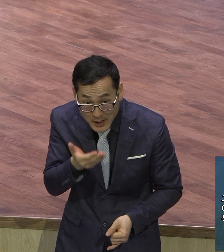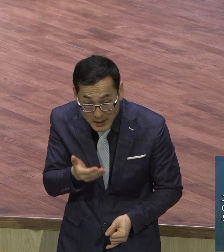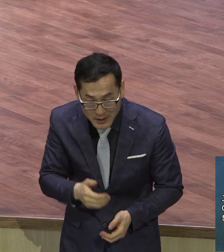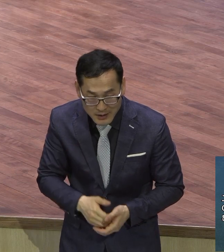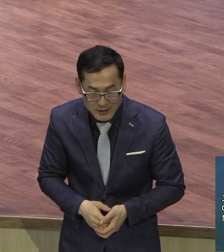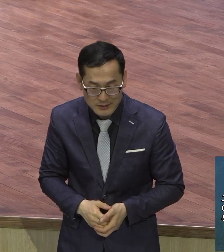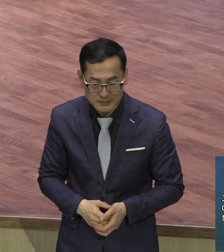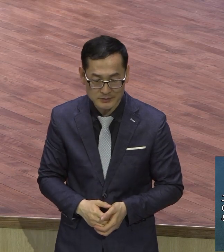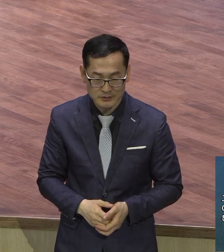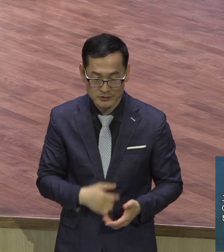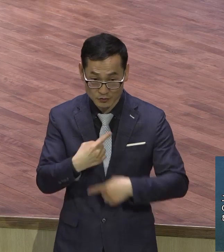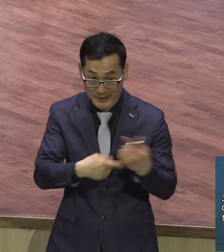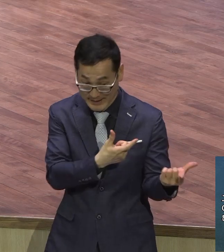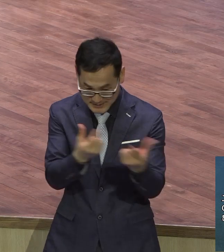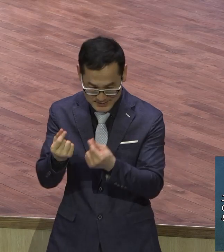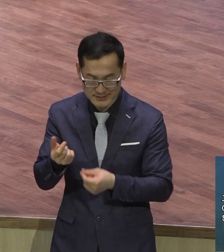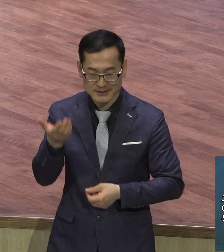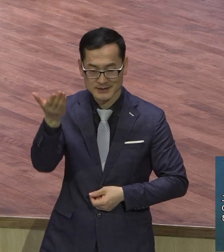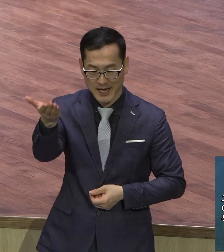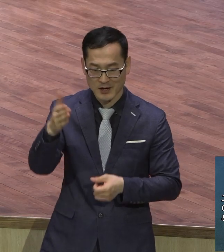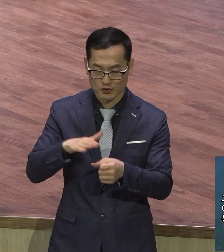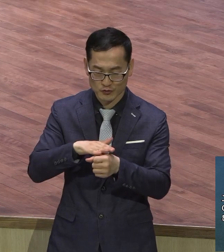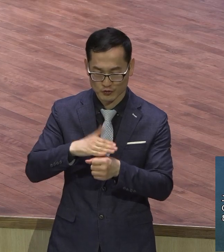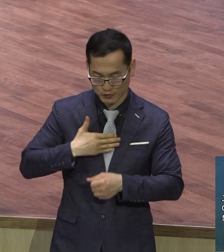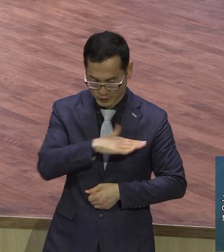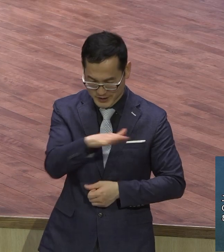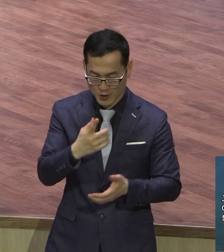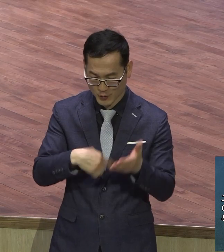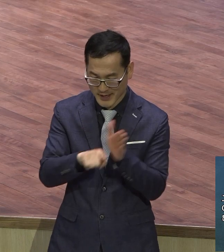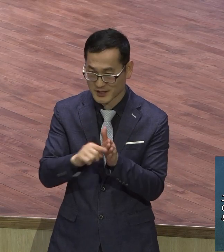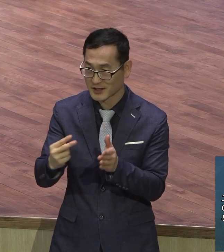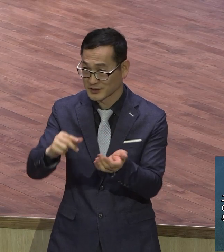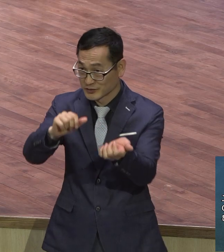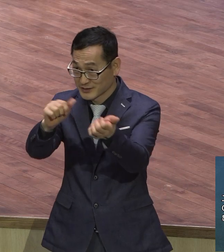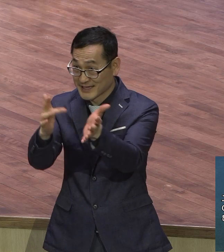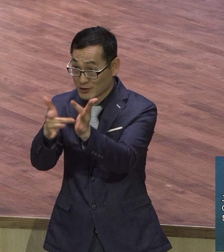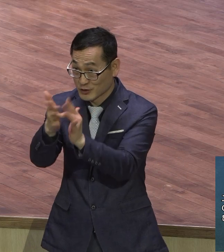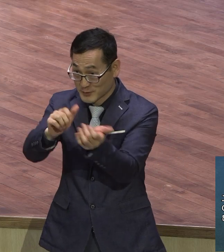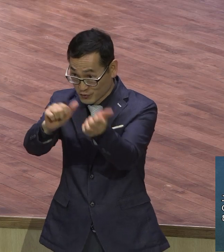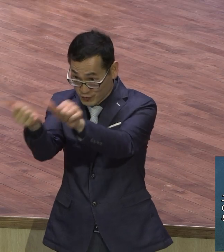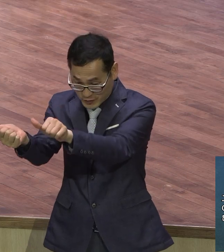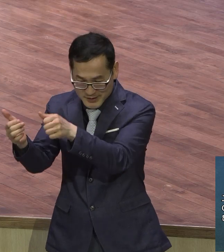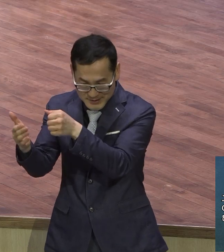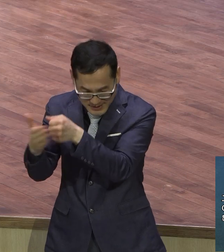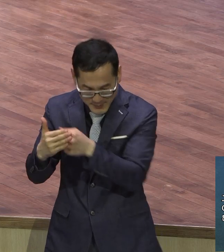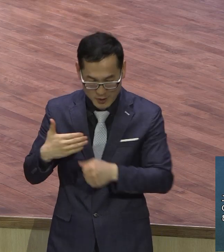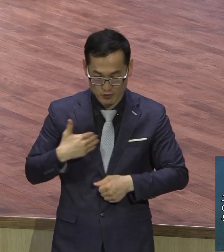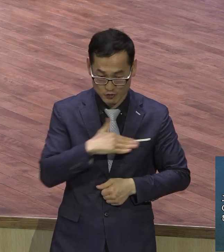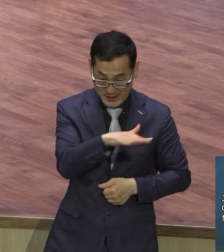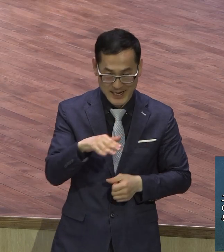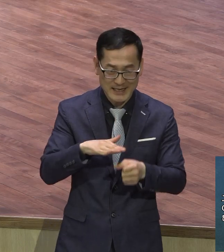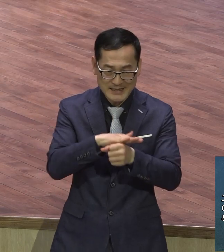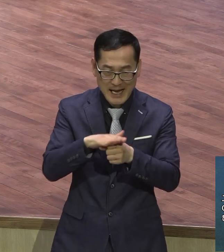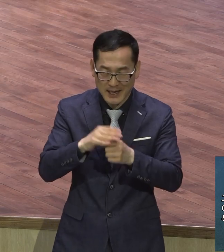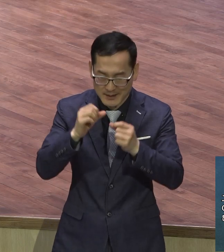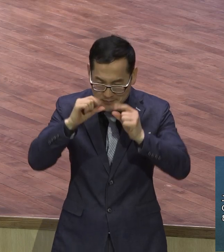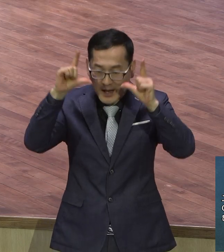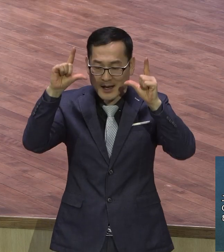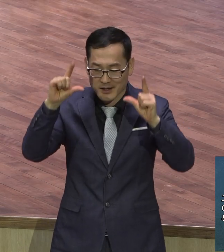자 시작 그가 우리를 위하여 목숨을 버리셨으니 우리가 이로써 사랑을 알고